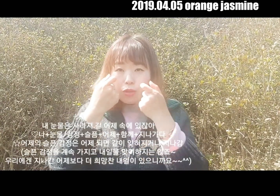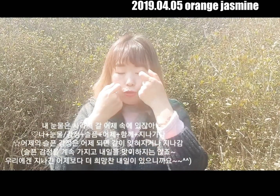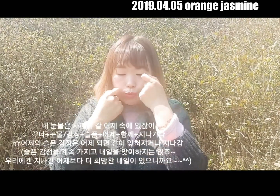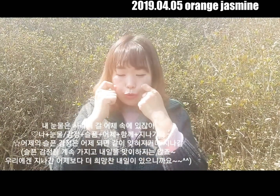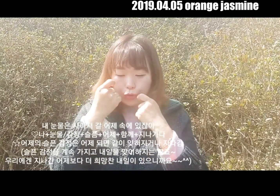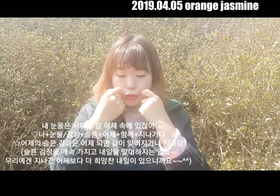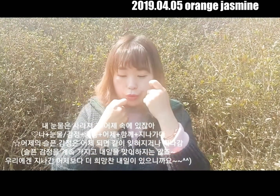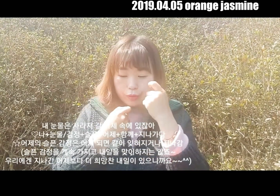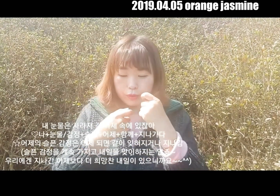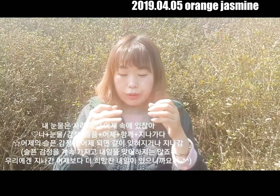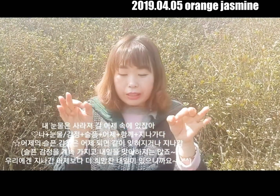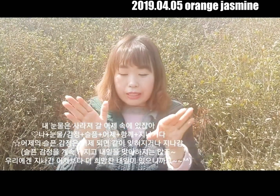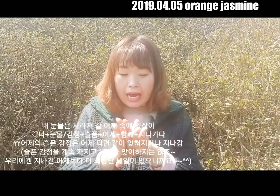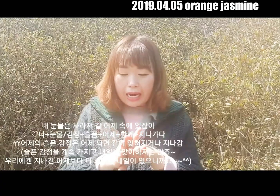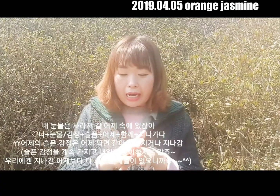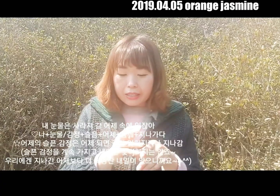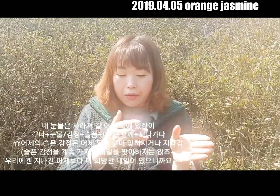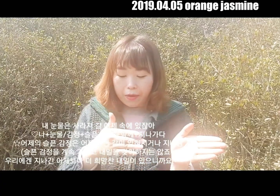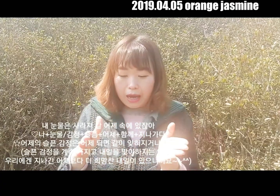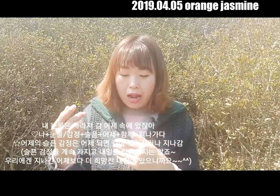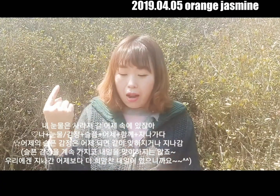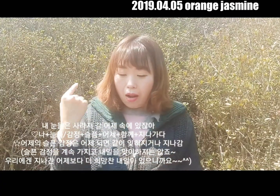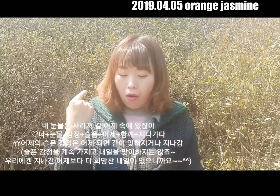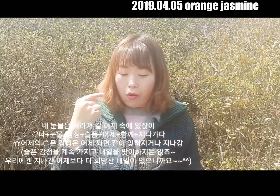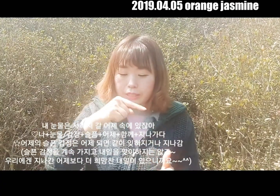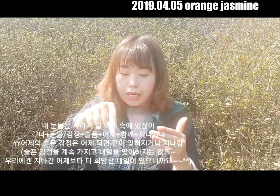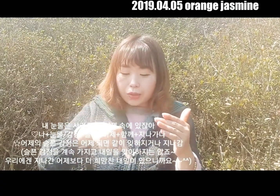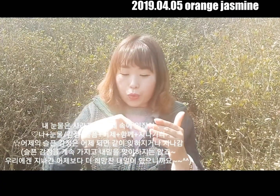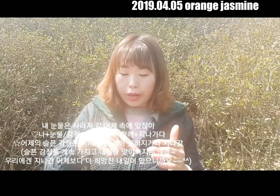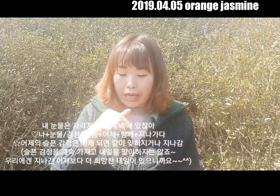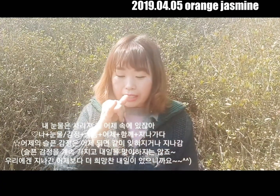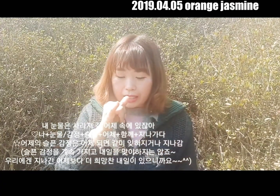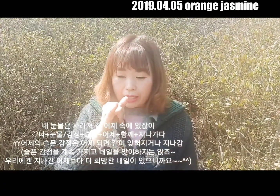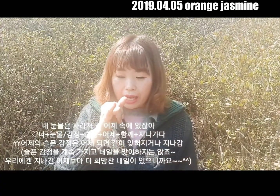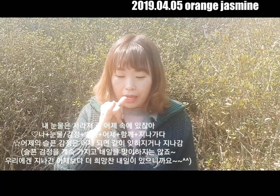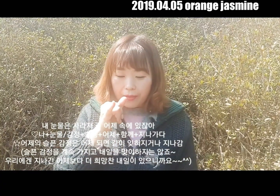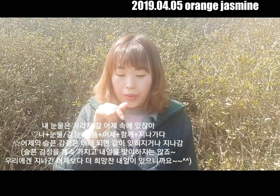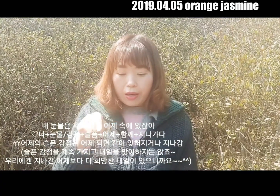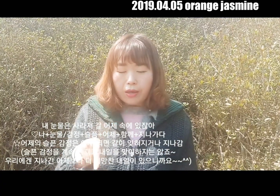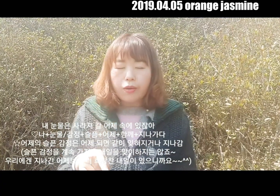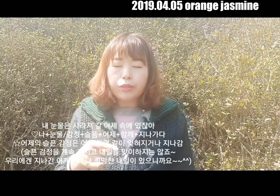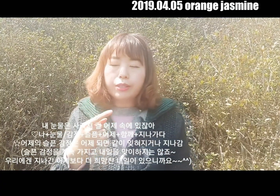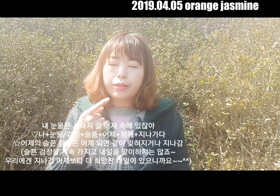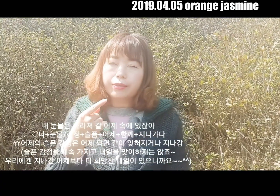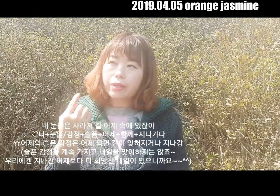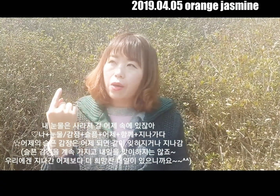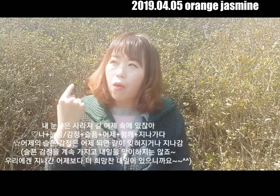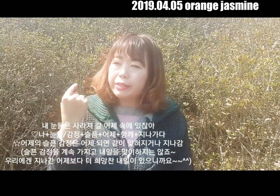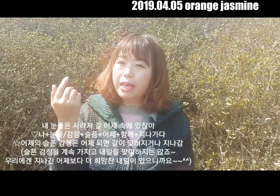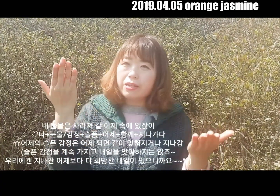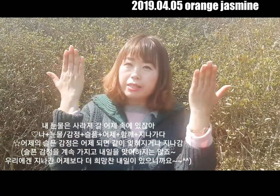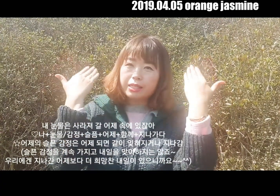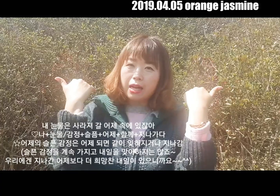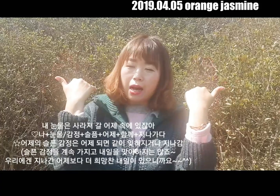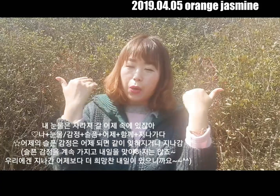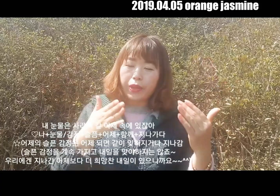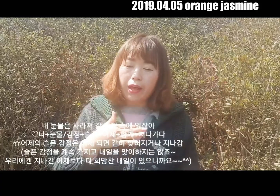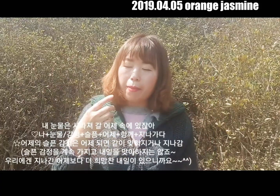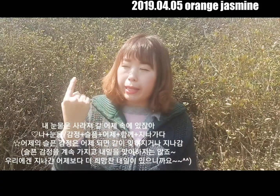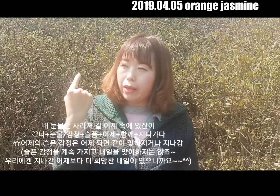내 눈물은 사라져갈 어제 속에 있잖아. 이거는 어제는 지나가고 내가